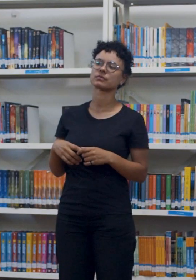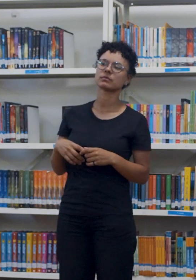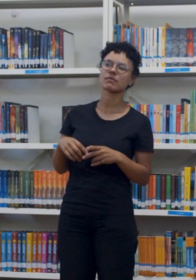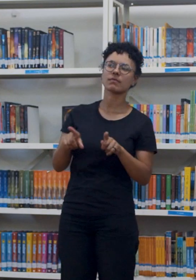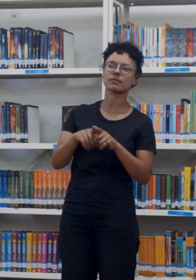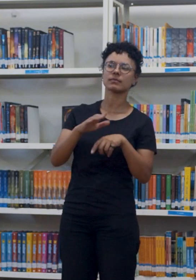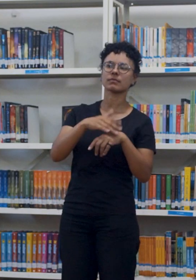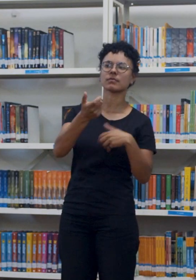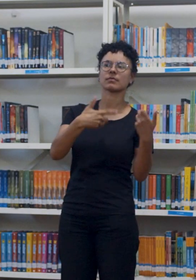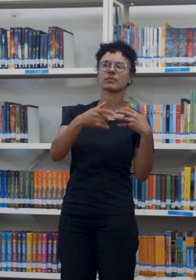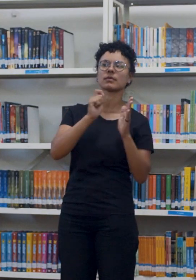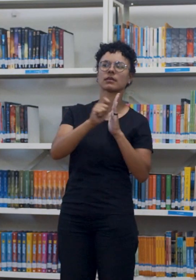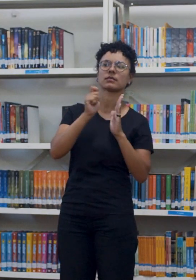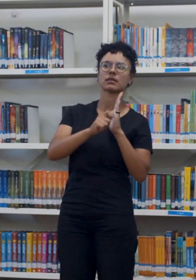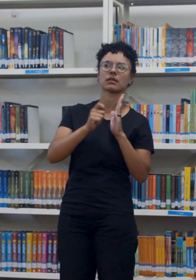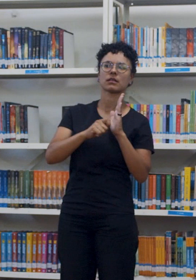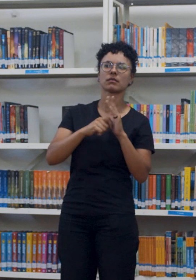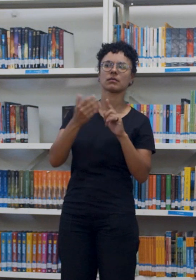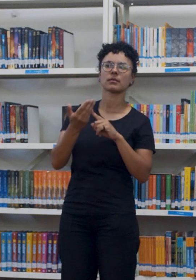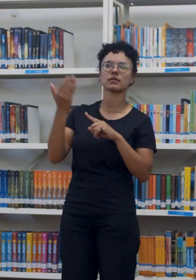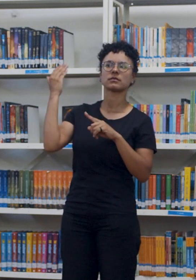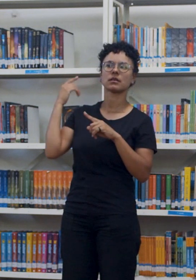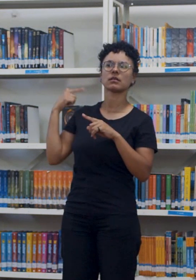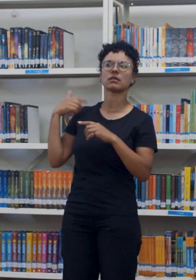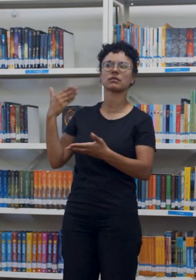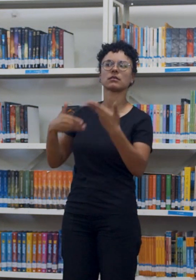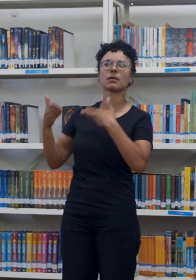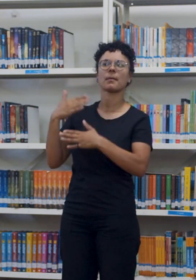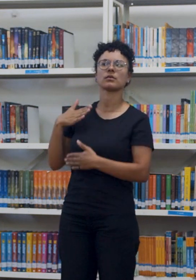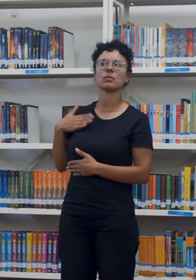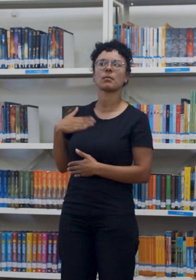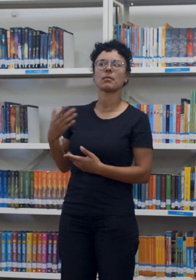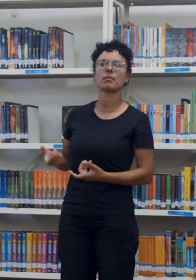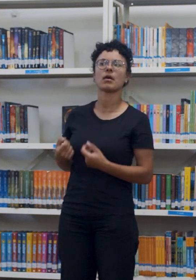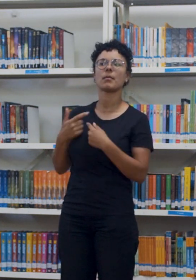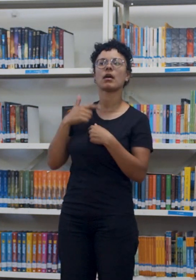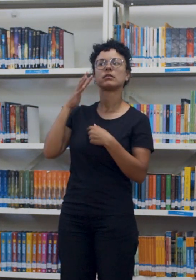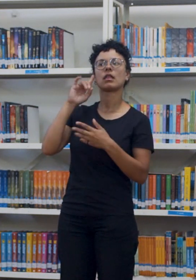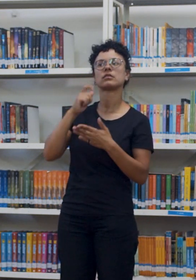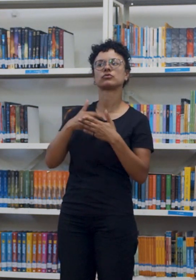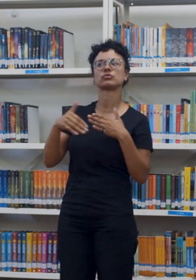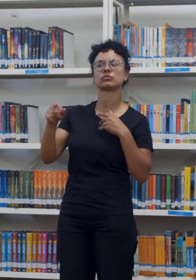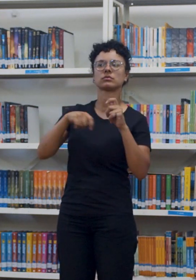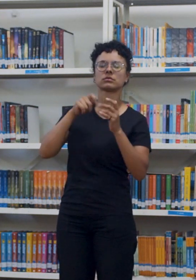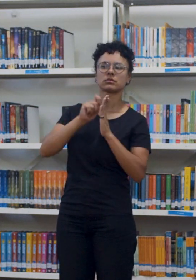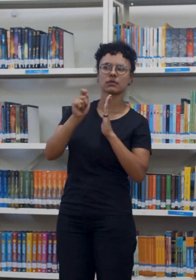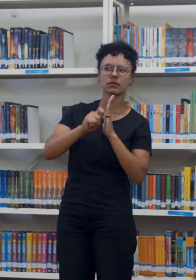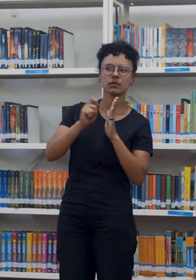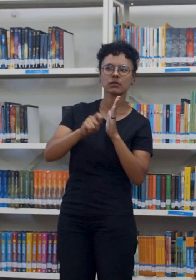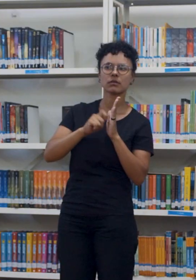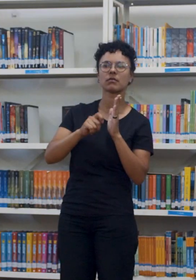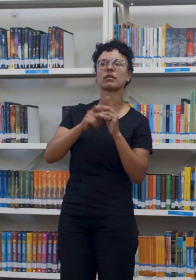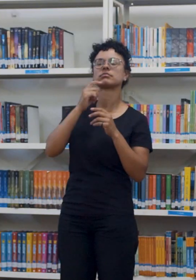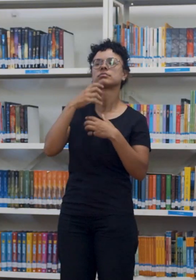Inclusive, você falou de escrever. Eu tive um tratamento de câncer e eu falei, começar a escrever. Aí eu comecei a